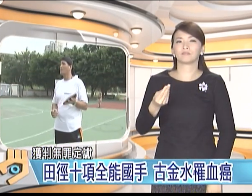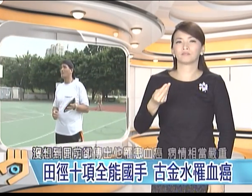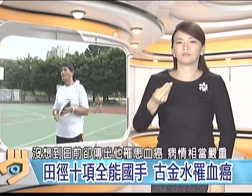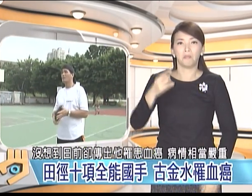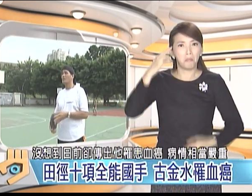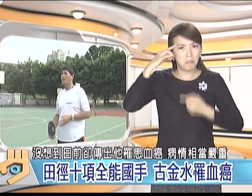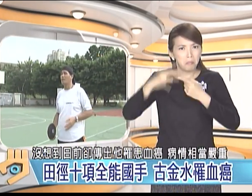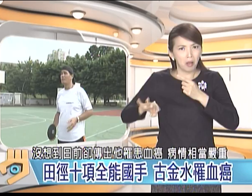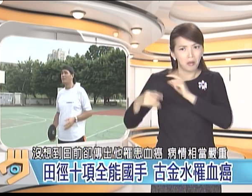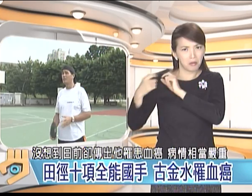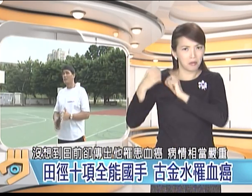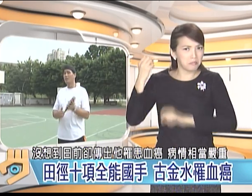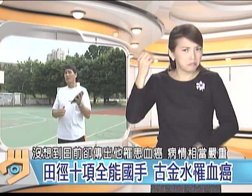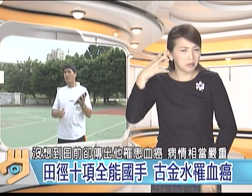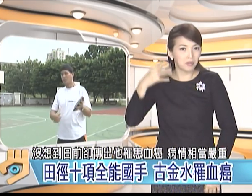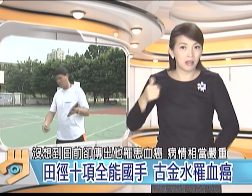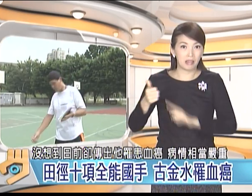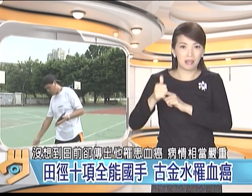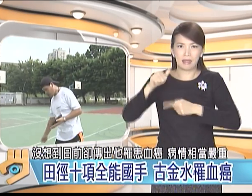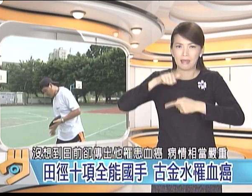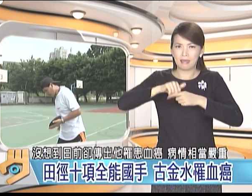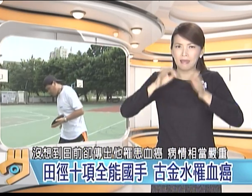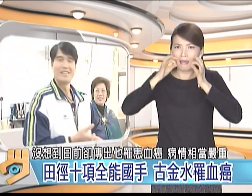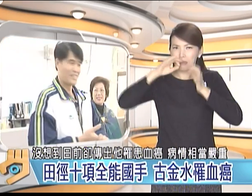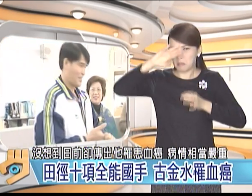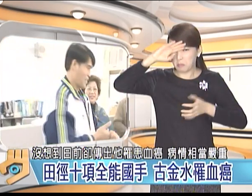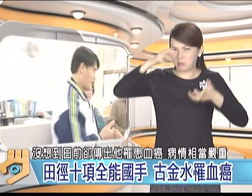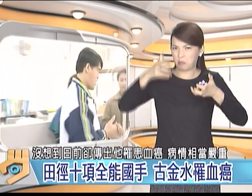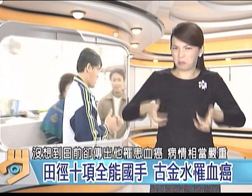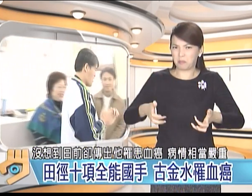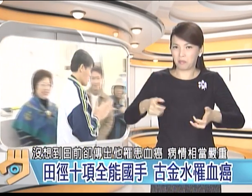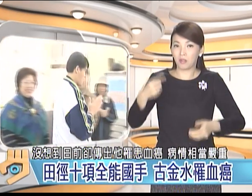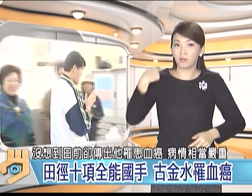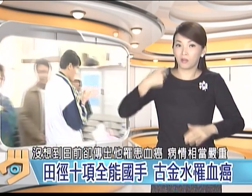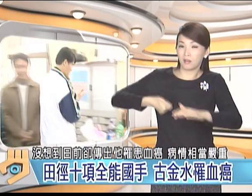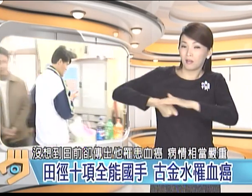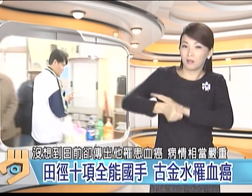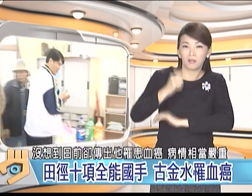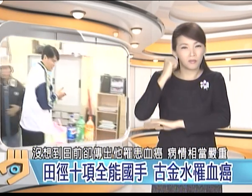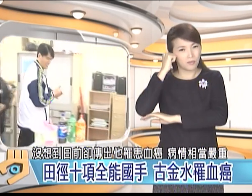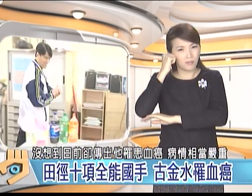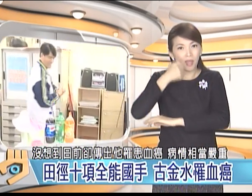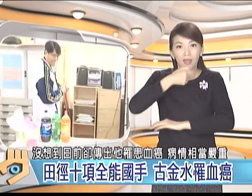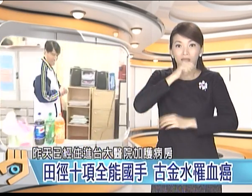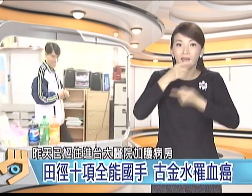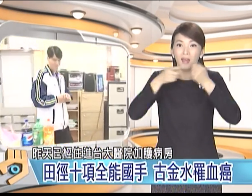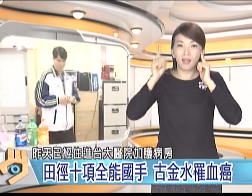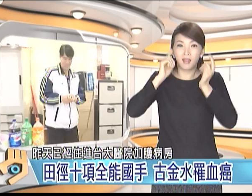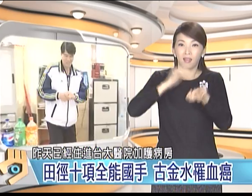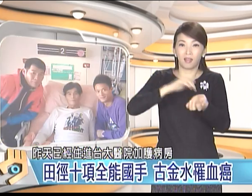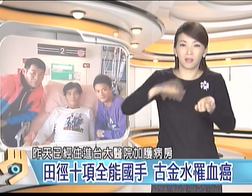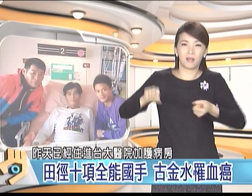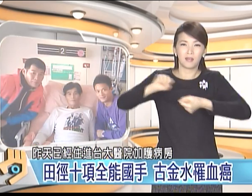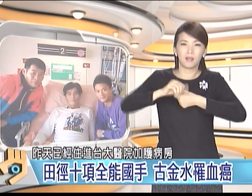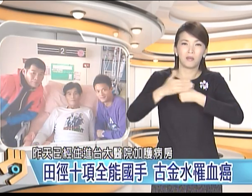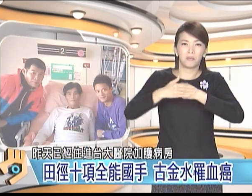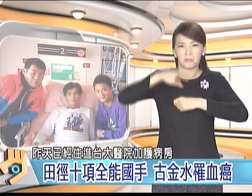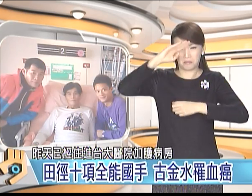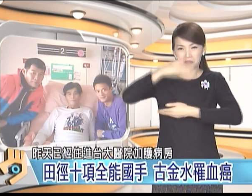到日前却传出他罹患的血癌，病情相当严重，昨天已经进驻台大医院加护病